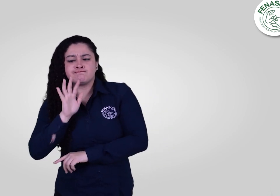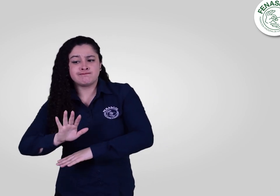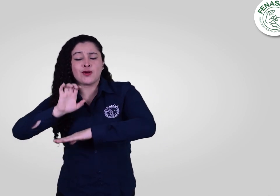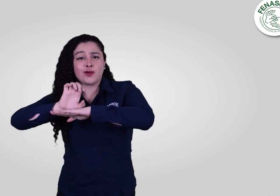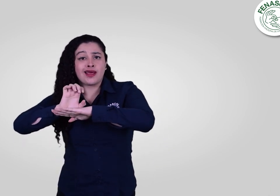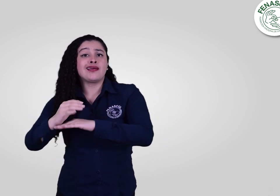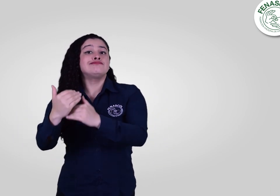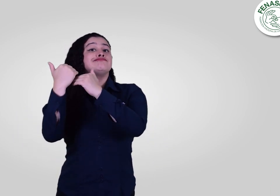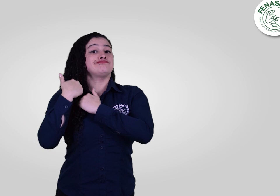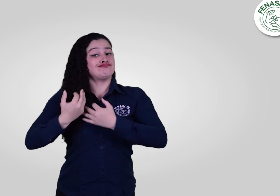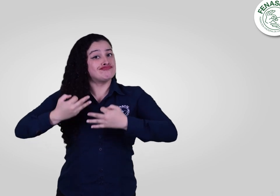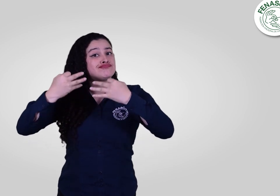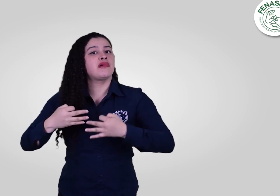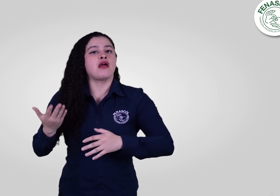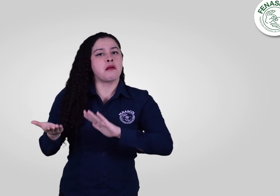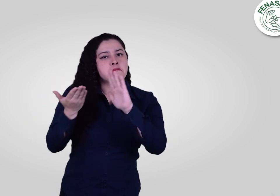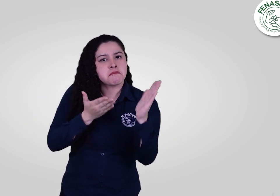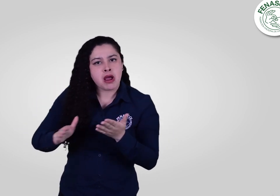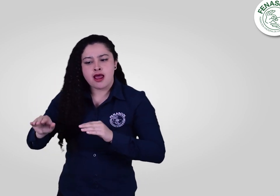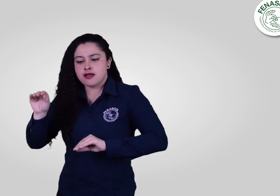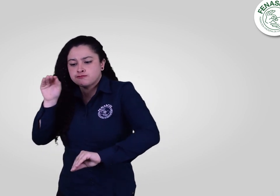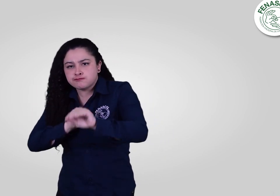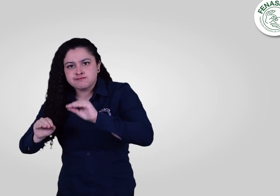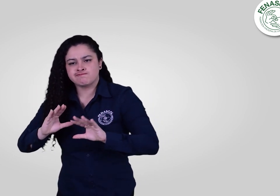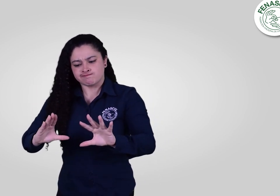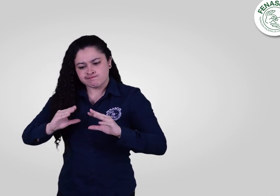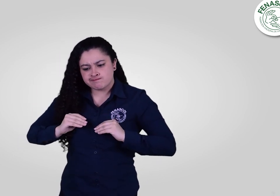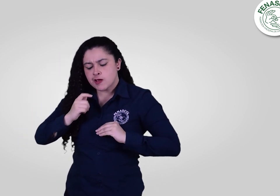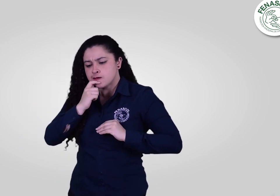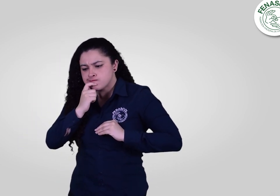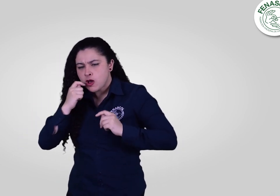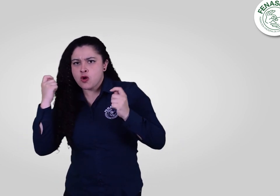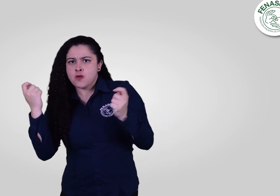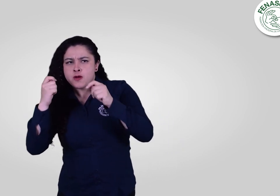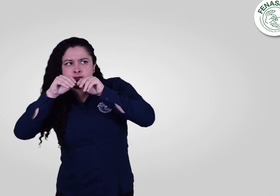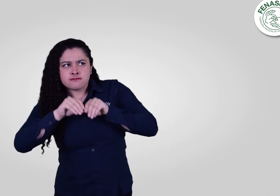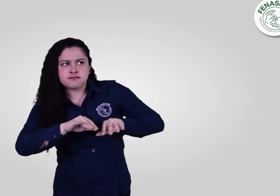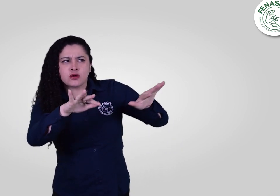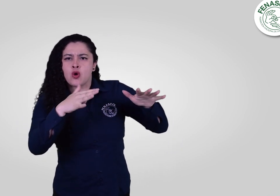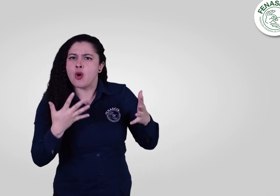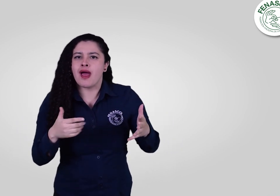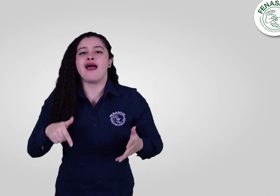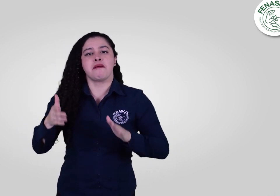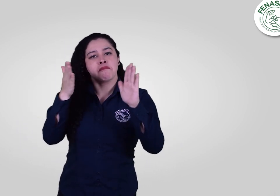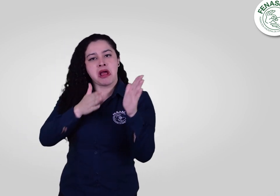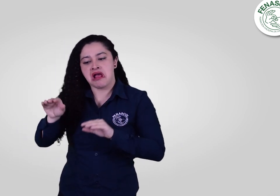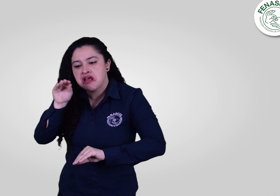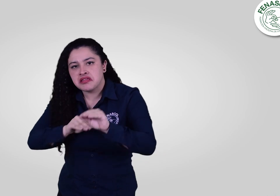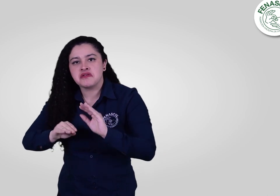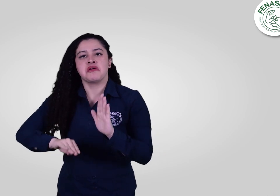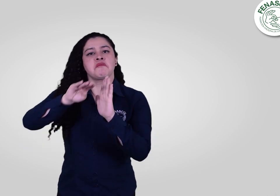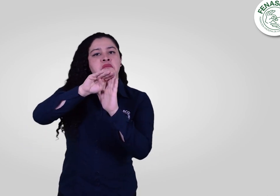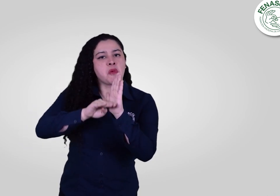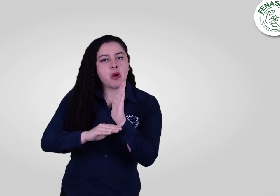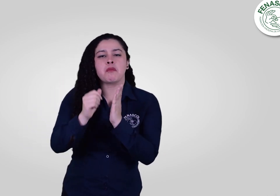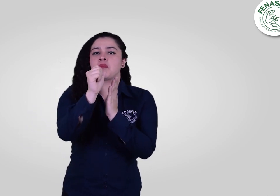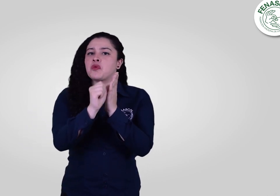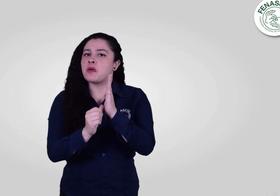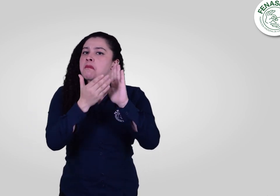se encarga de diseñar adoptar y promover las políticas planes programas y